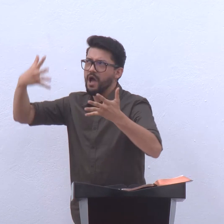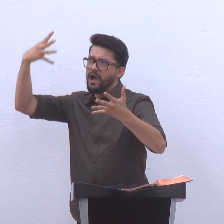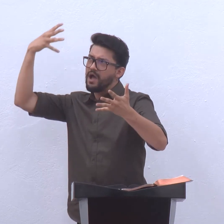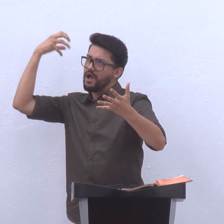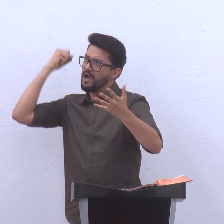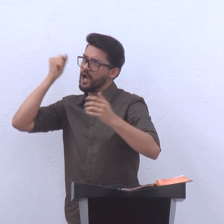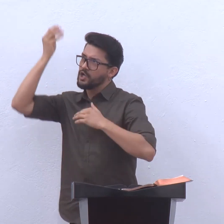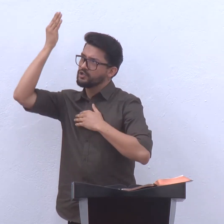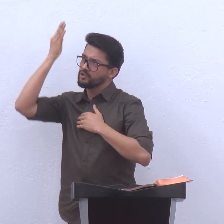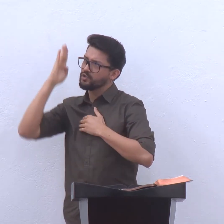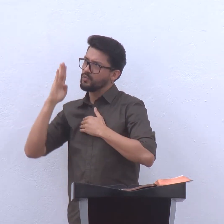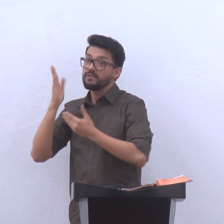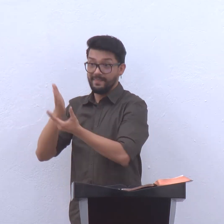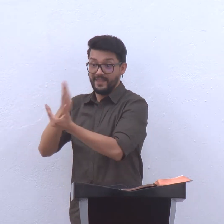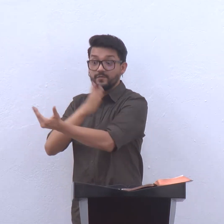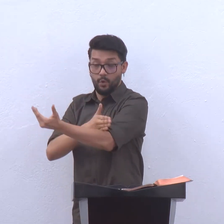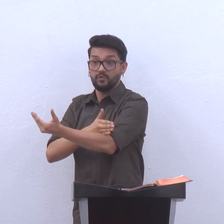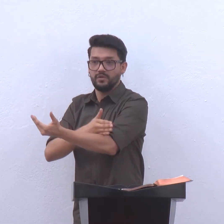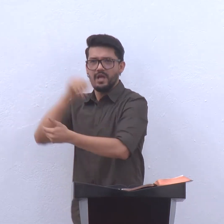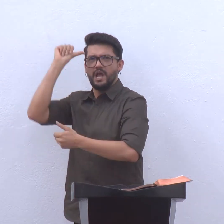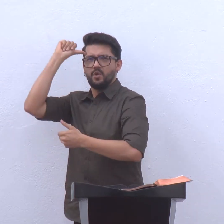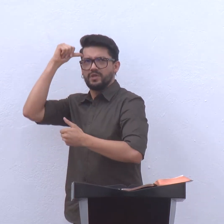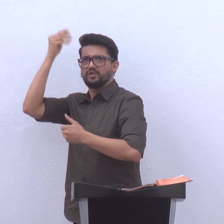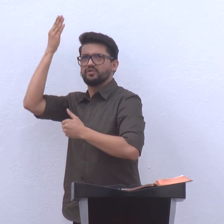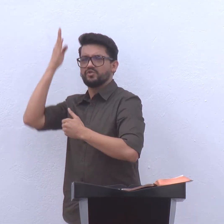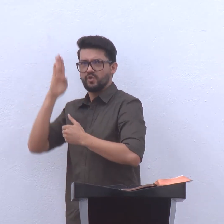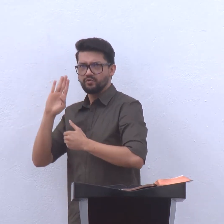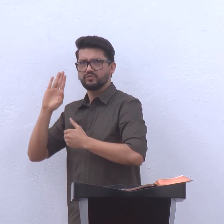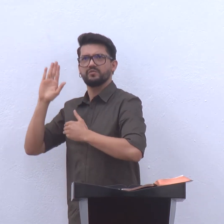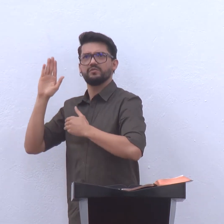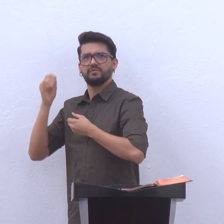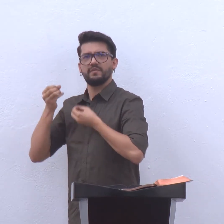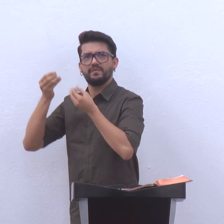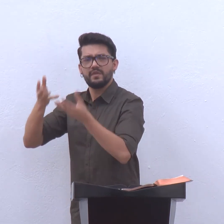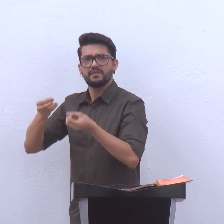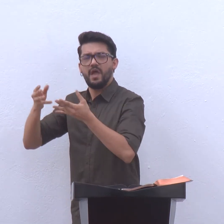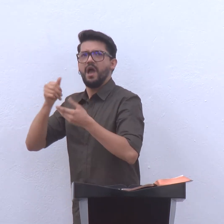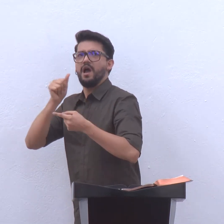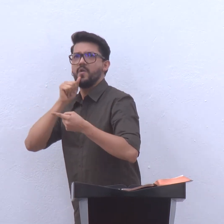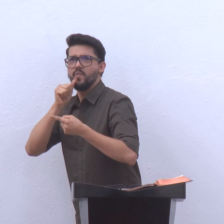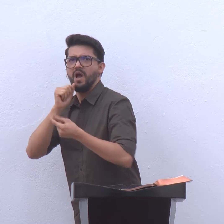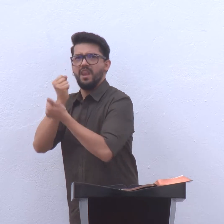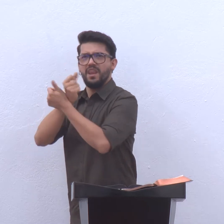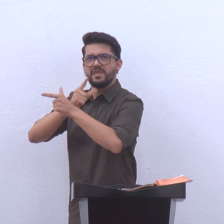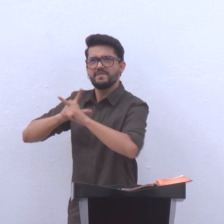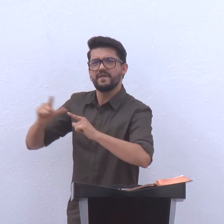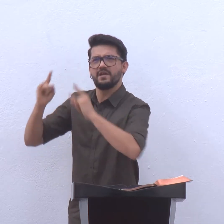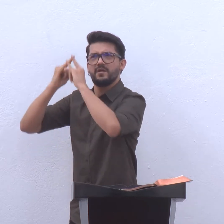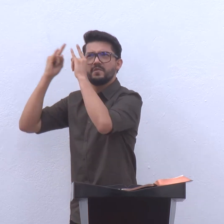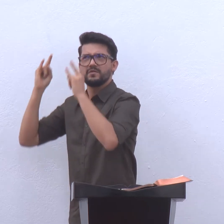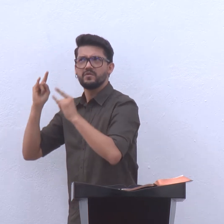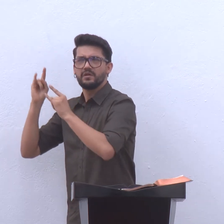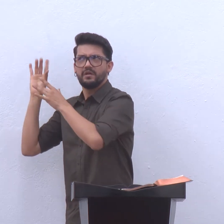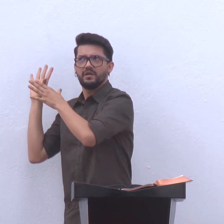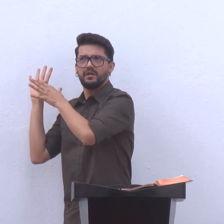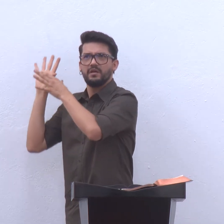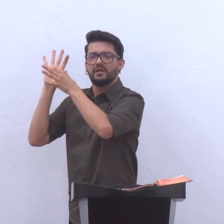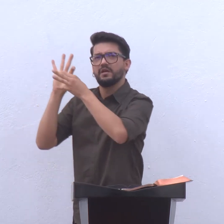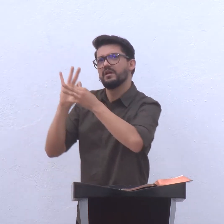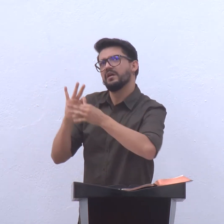sed vaya y beba de él, inmediatamente recuerdan el Antiguo Testamento. Recuerdan que Dios fue la provisión en la